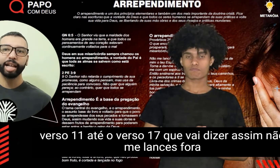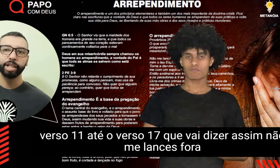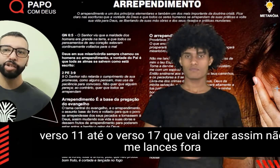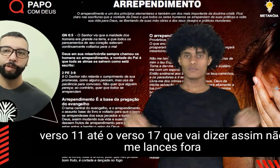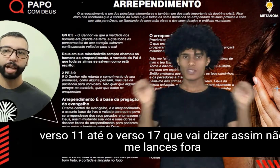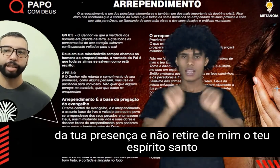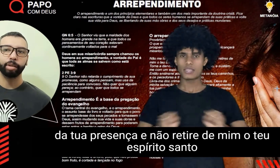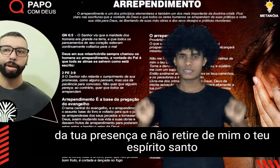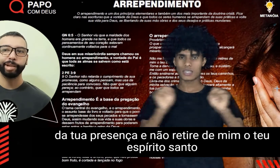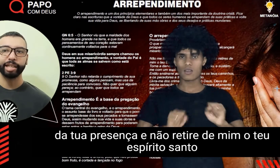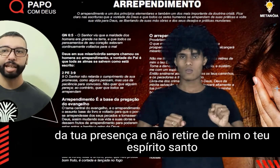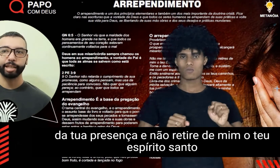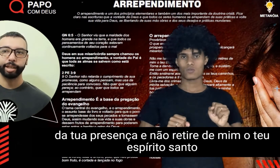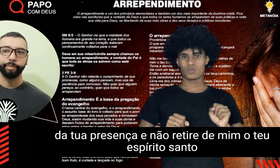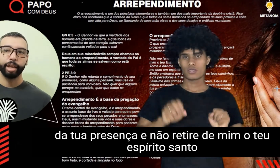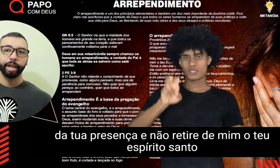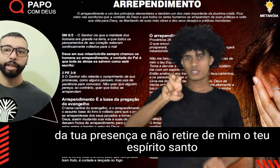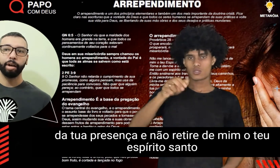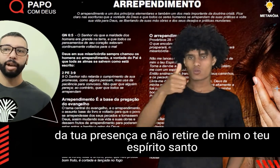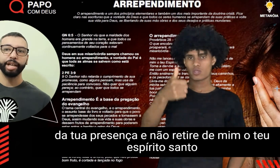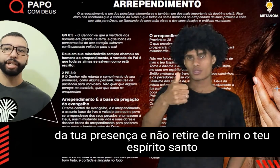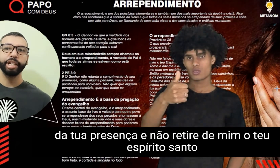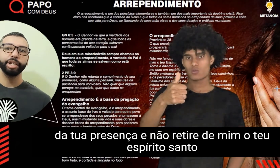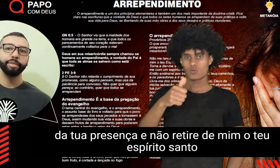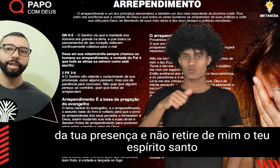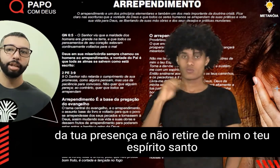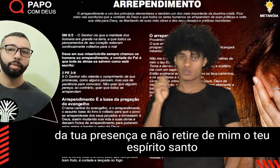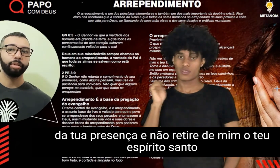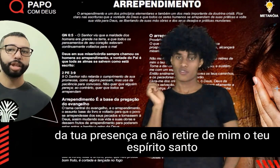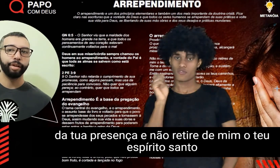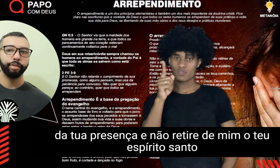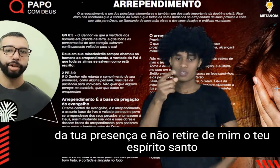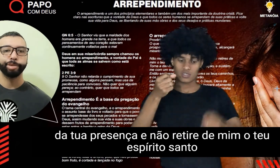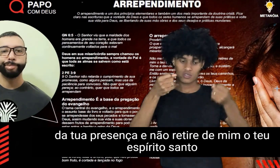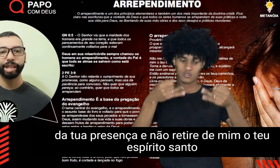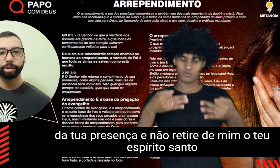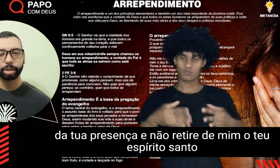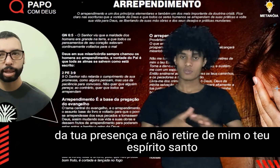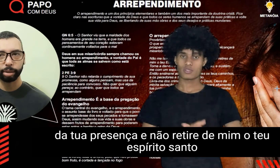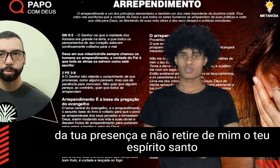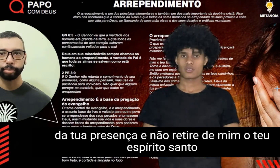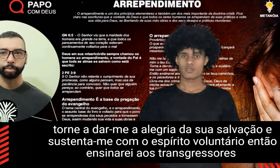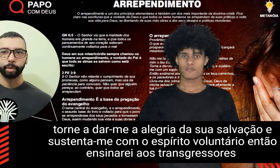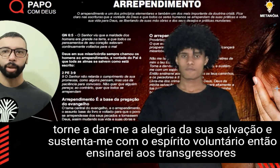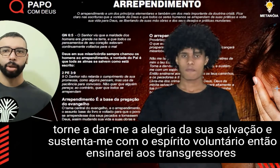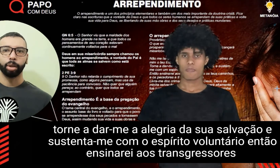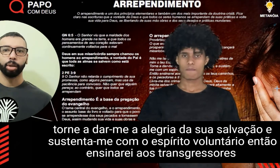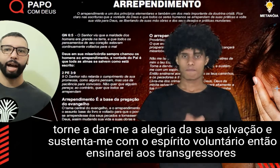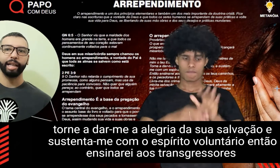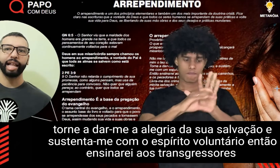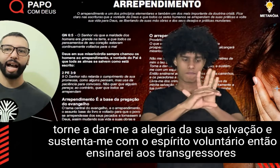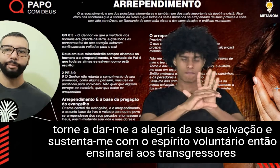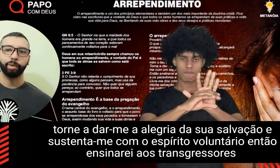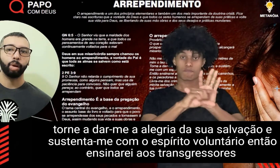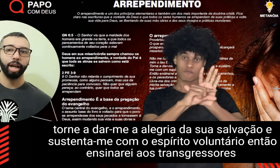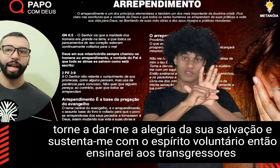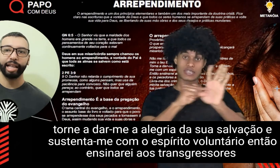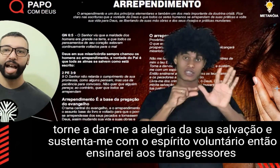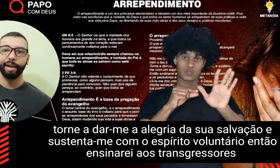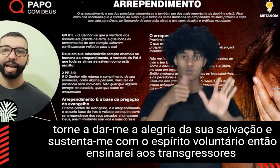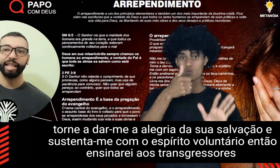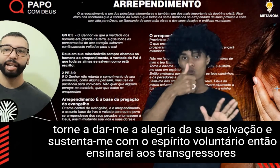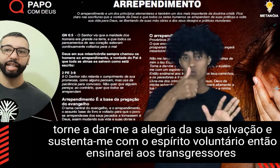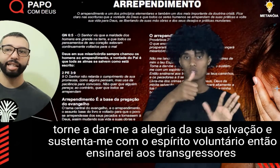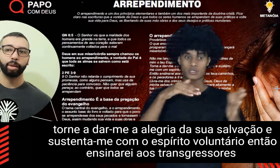Não me lances fora da tua presença, e não retires de mim o teu Espírito Santo. Torna